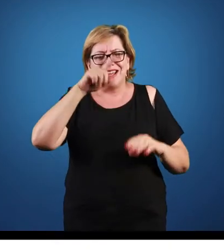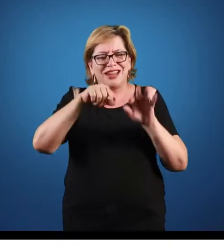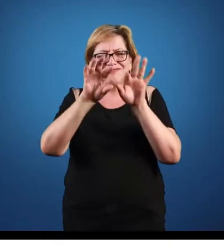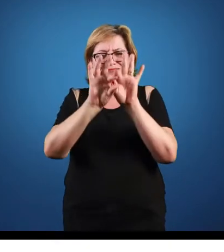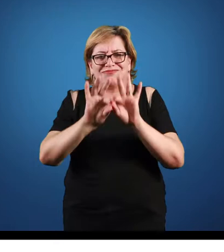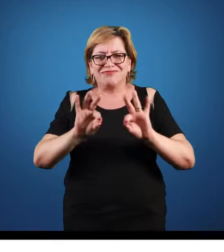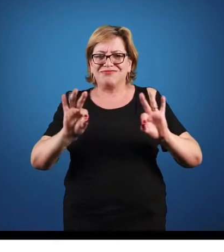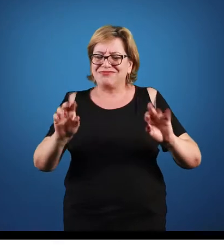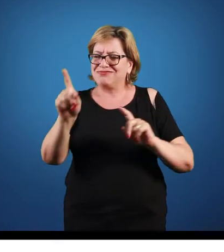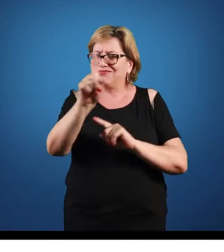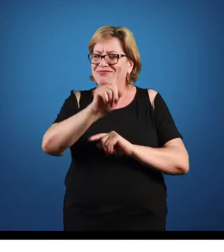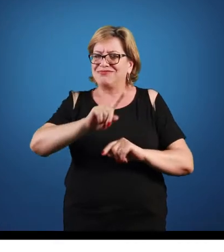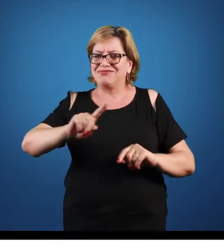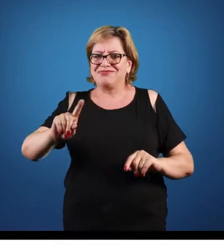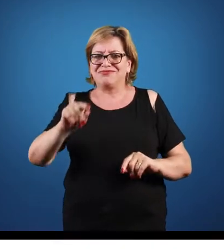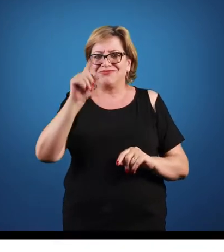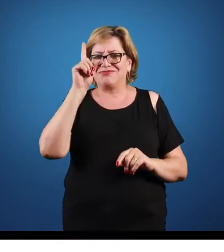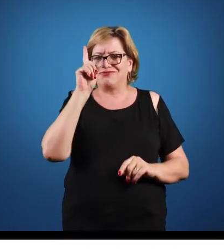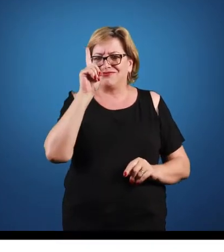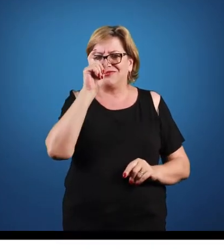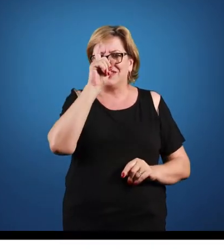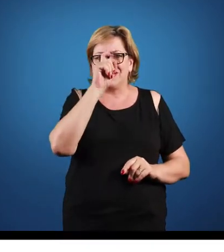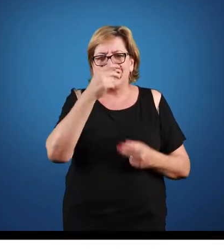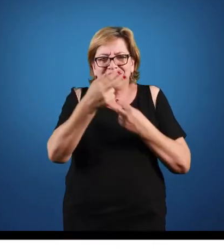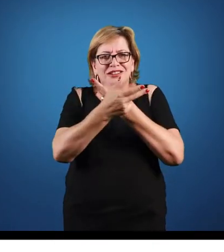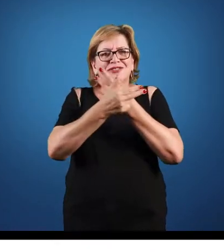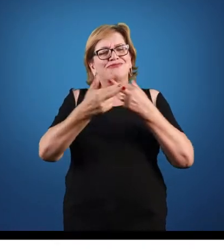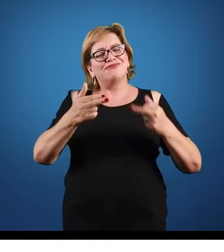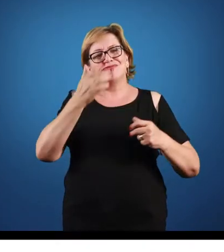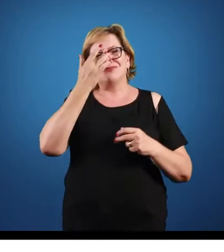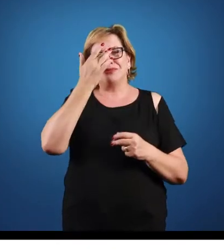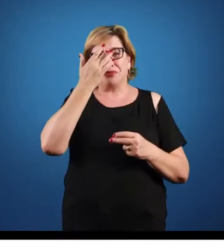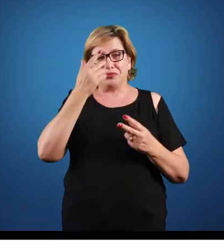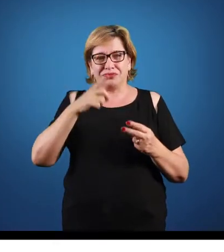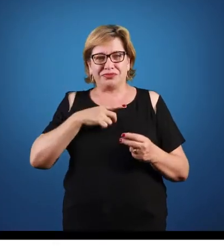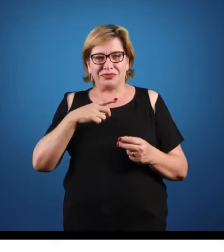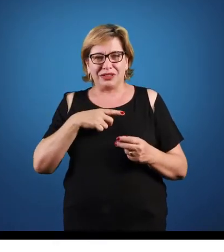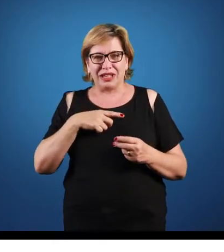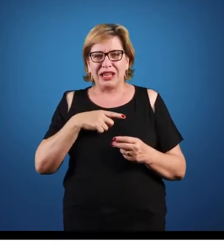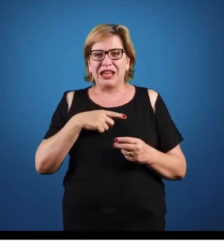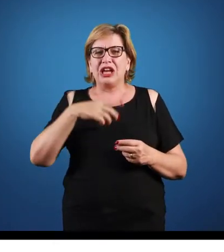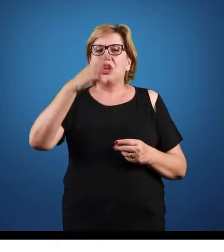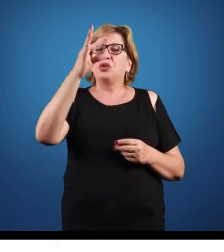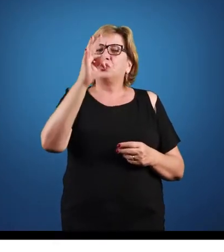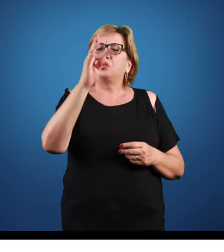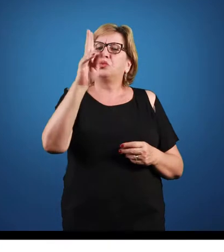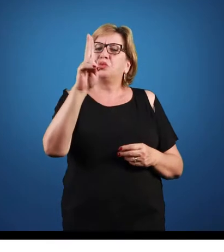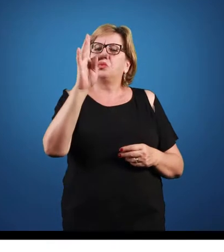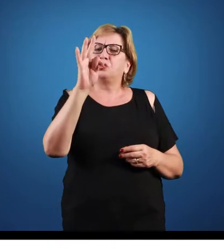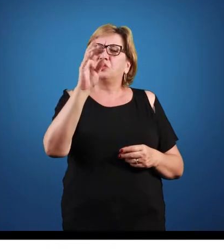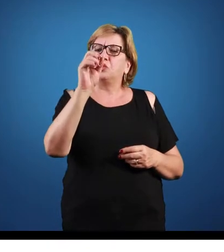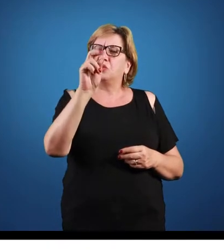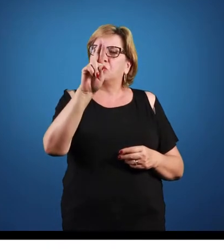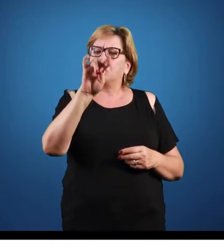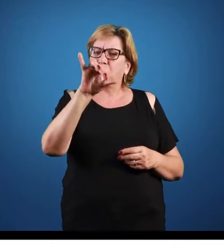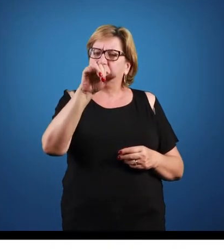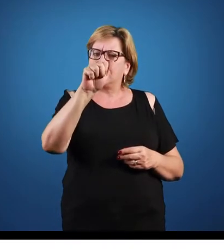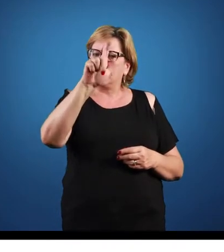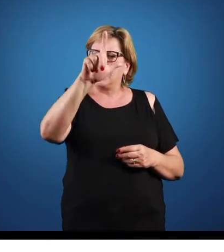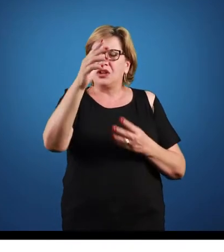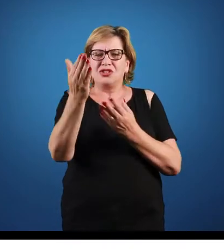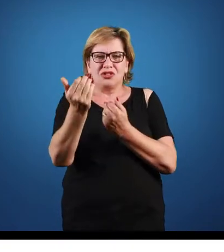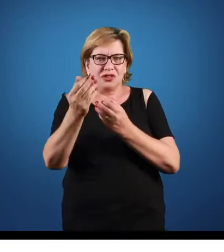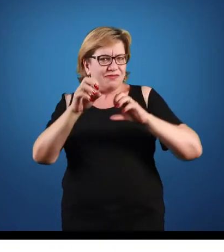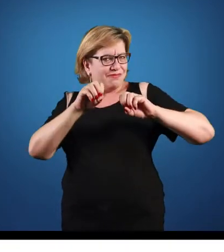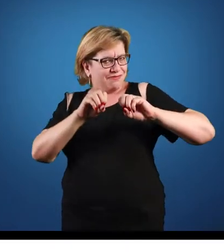simples não é difícil de dar com ele existem vários tutoriais de que os adolescentes ensinando a usar um filme que